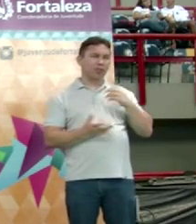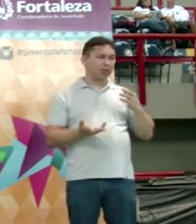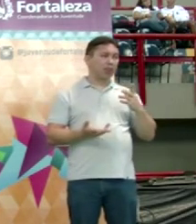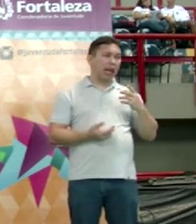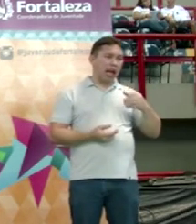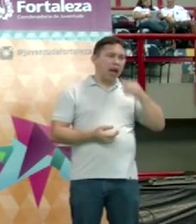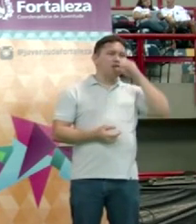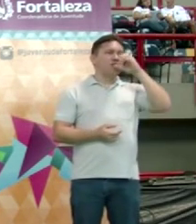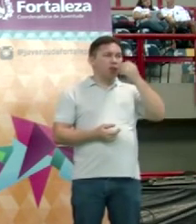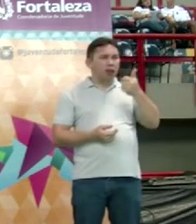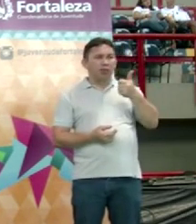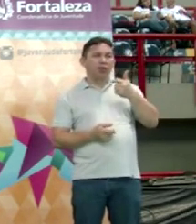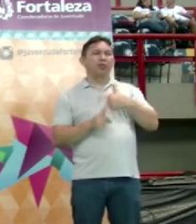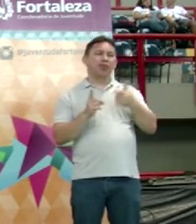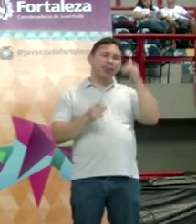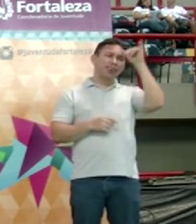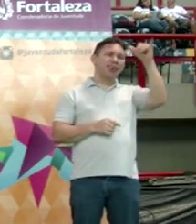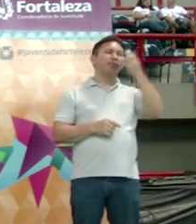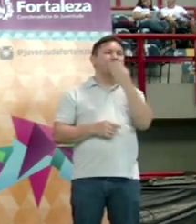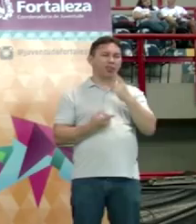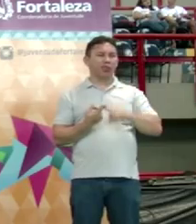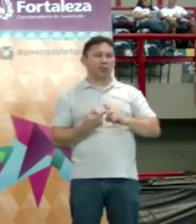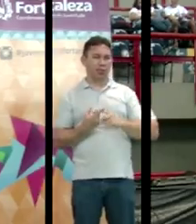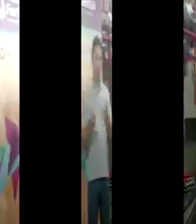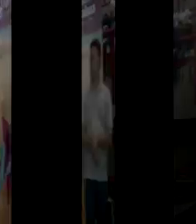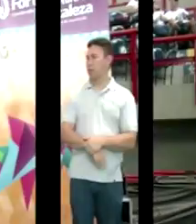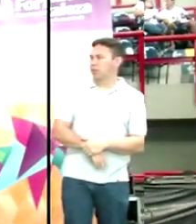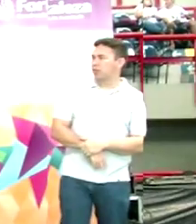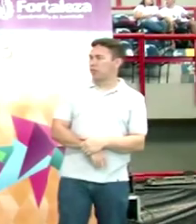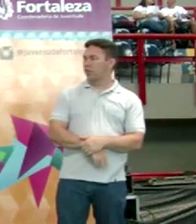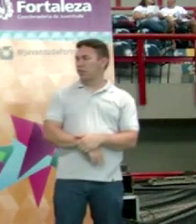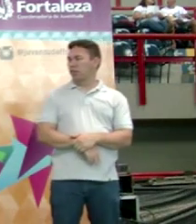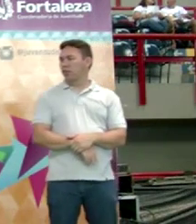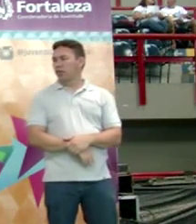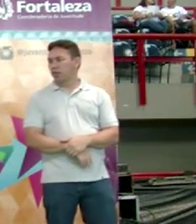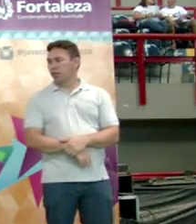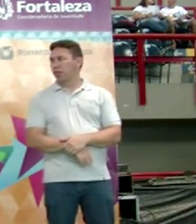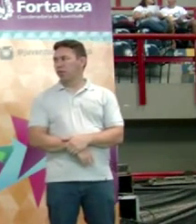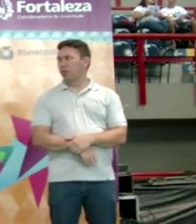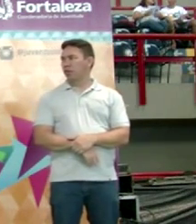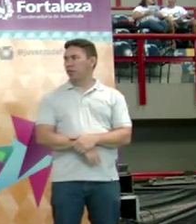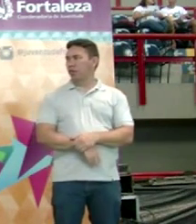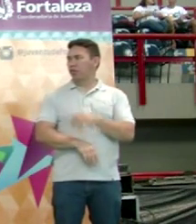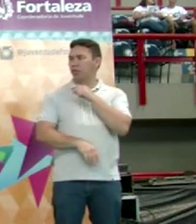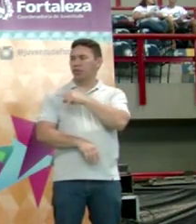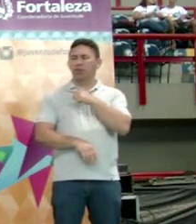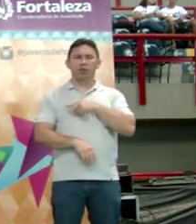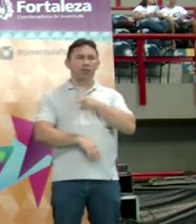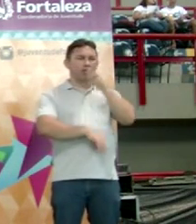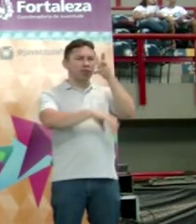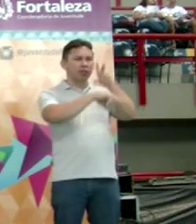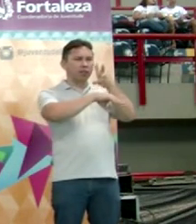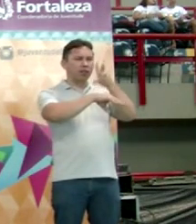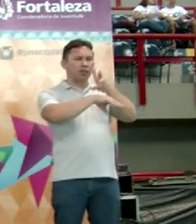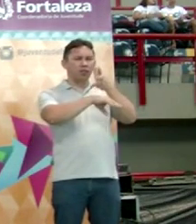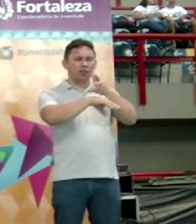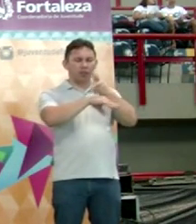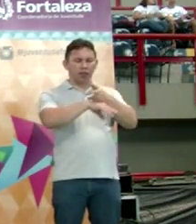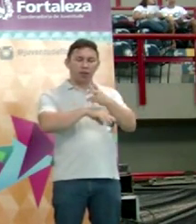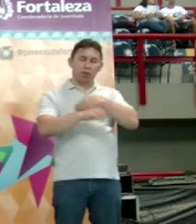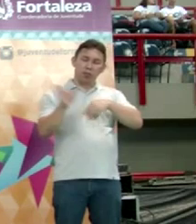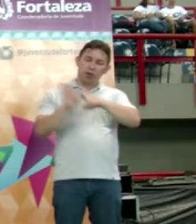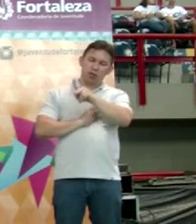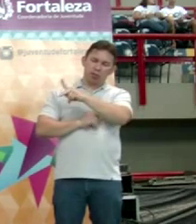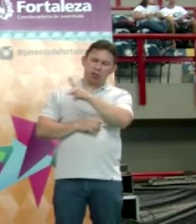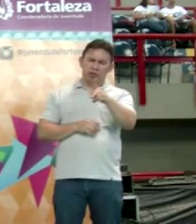é bom evitar também, né? Ou consumir em quantidades pequenas. Isso aqui acho que foi uma reportagem que saiu esse final de semana. Então, assim,